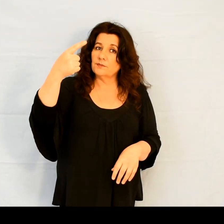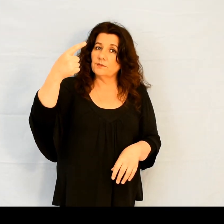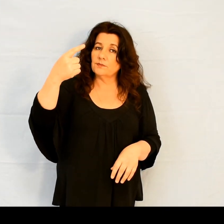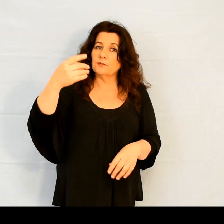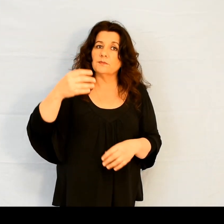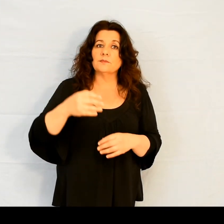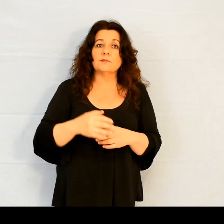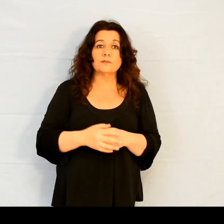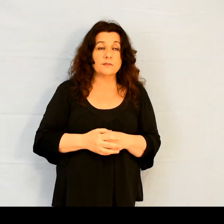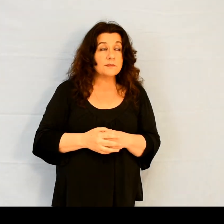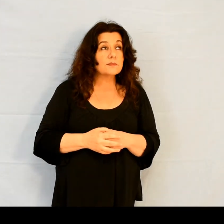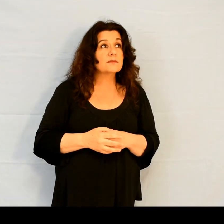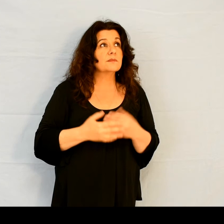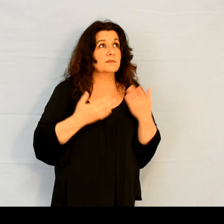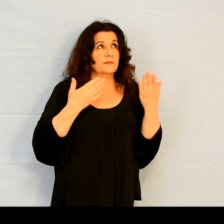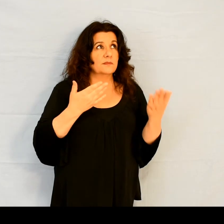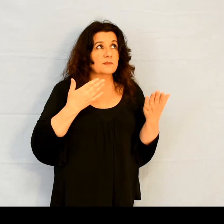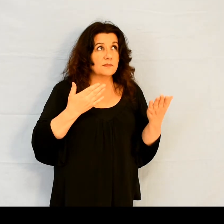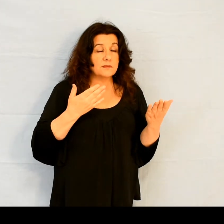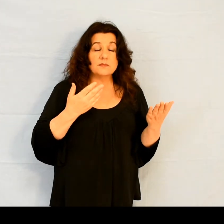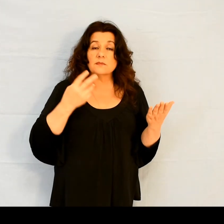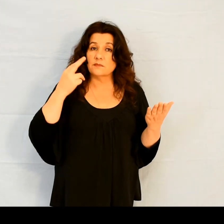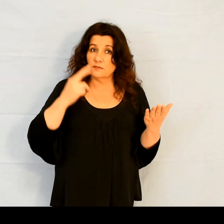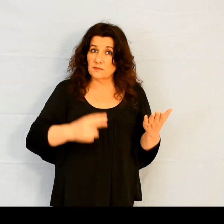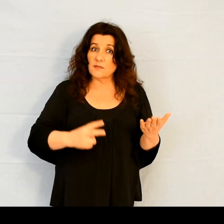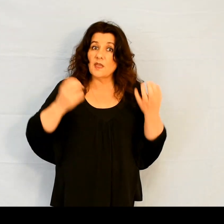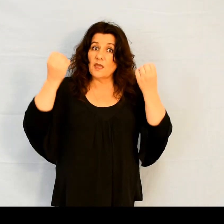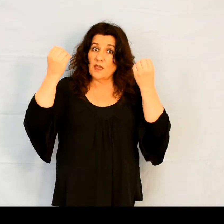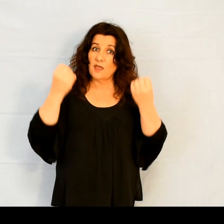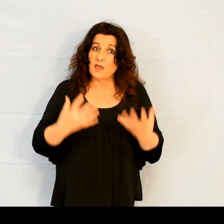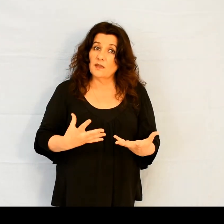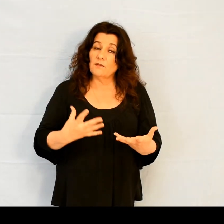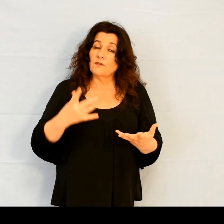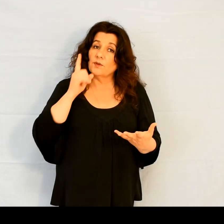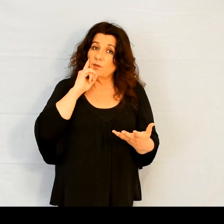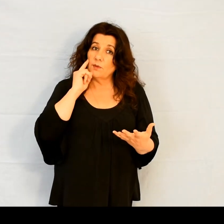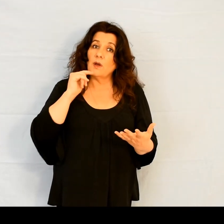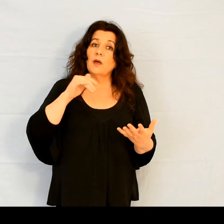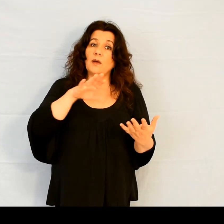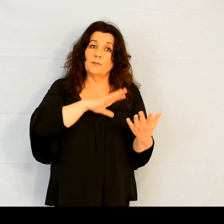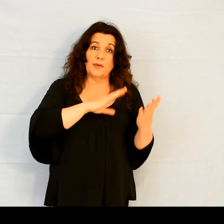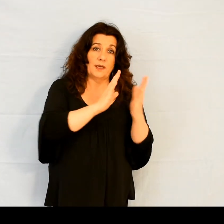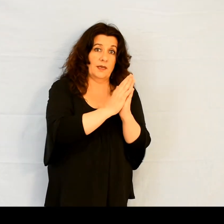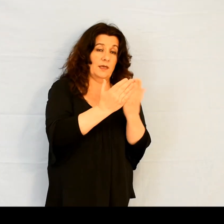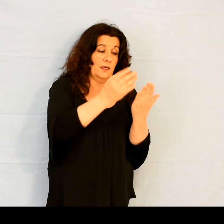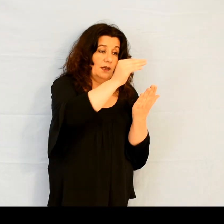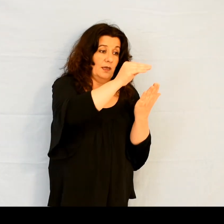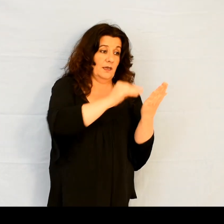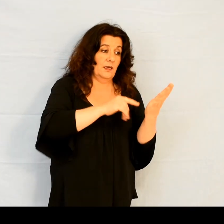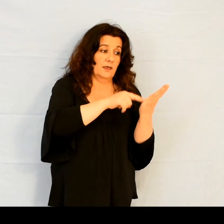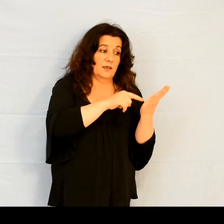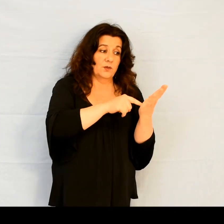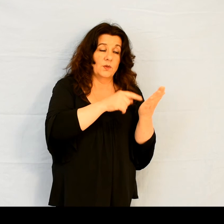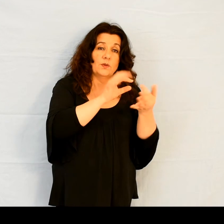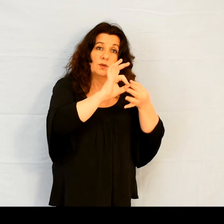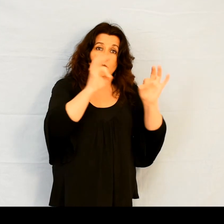Cela, en effet, arriva pour que s'accomplisse l'Écriture. Aucun de ces os ne sera